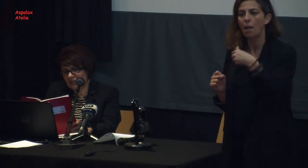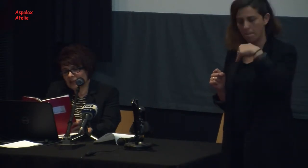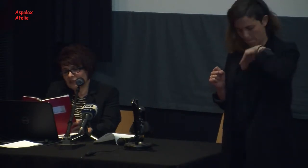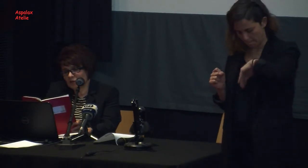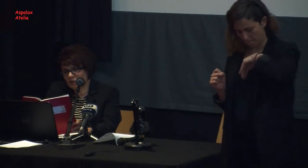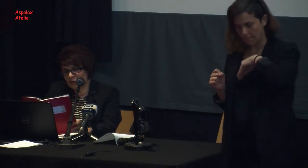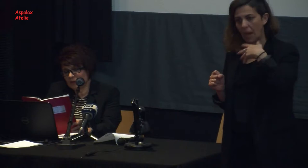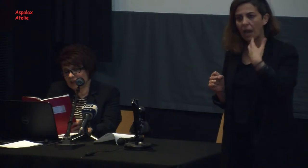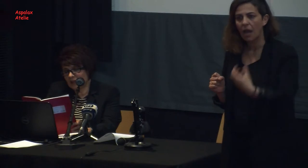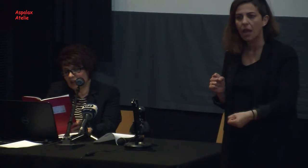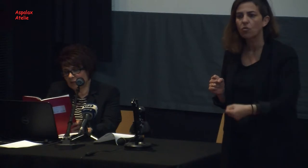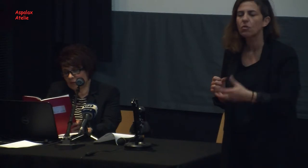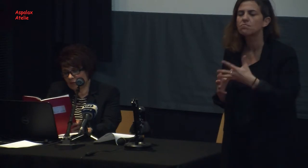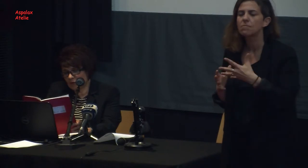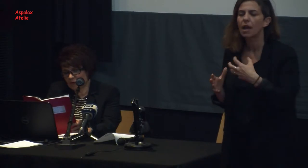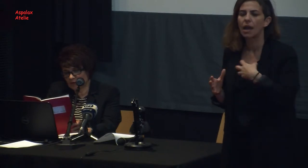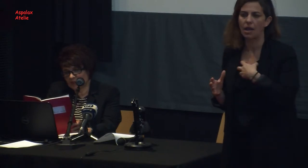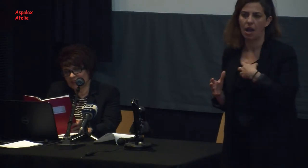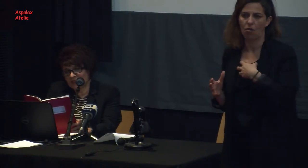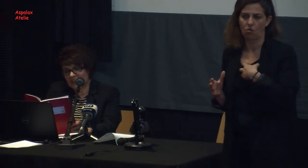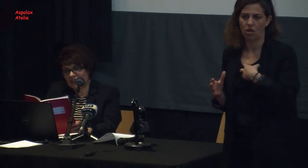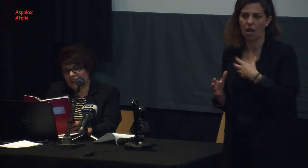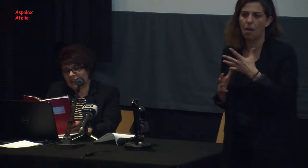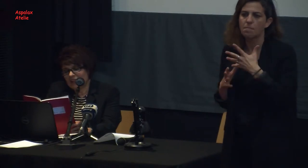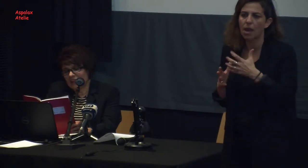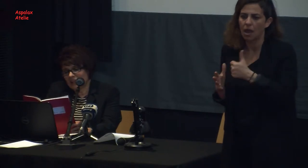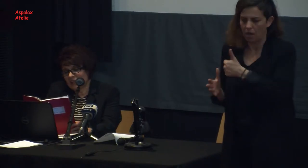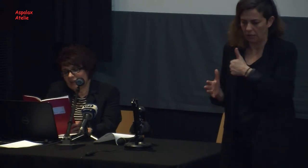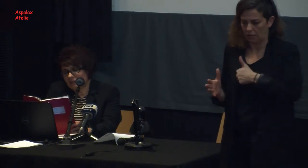αγωνία, ανισορροπία, απομόνωση,